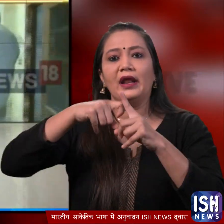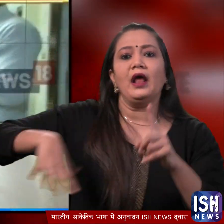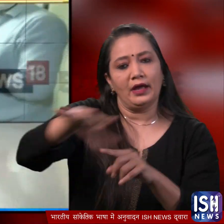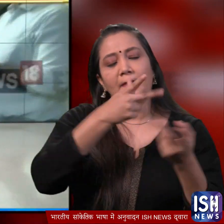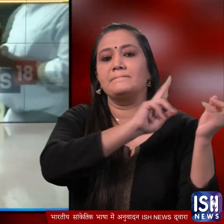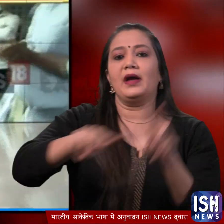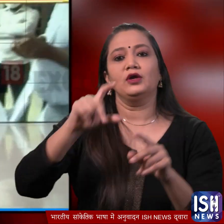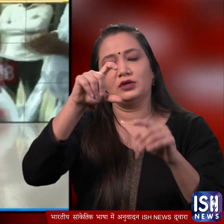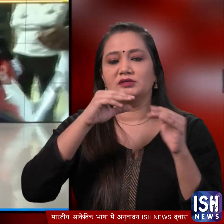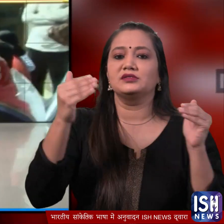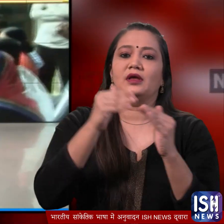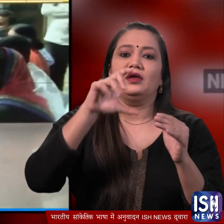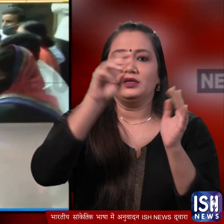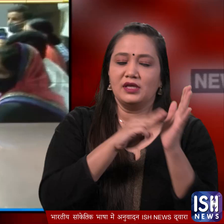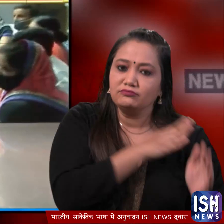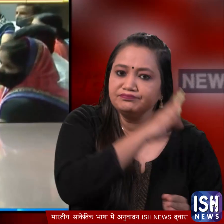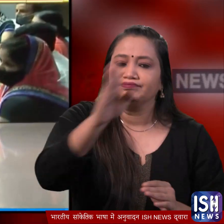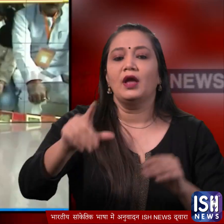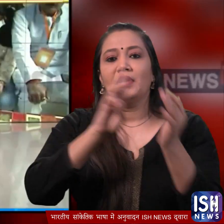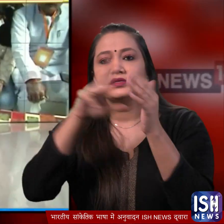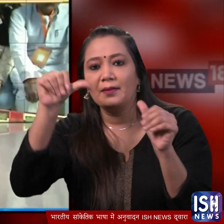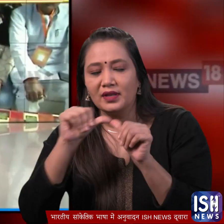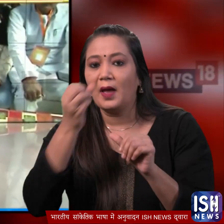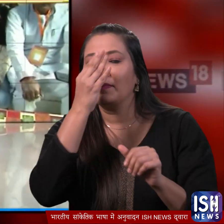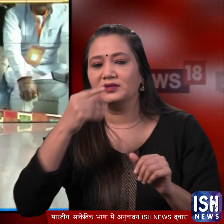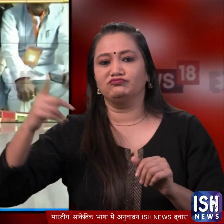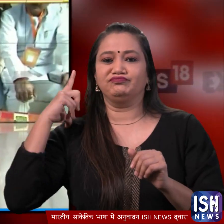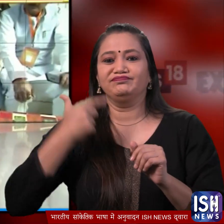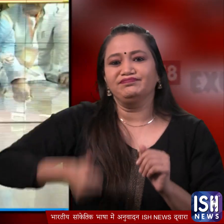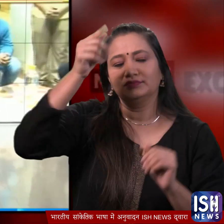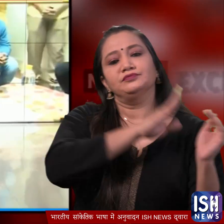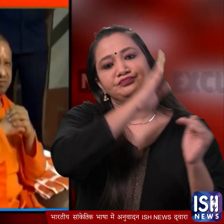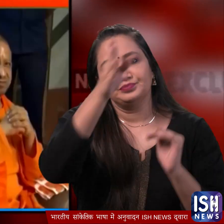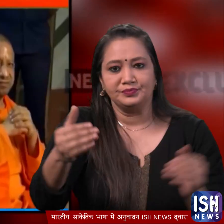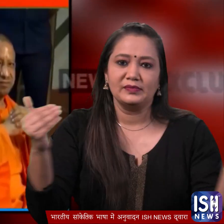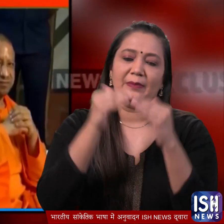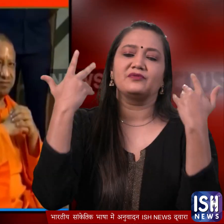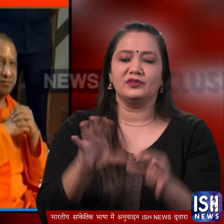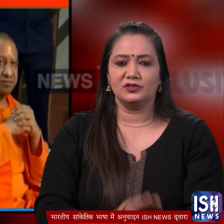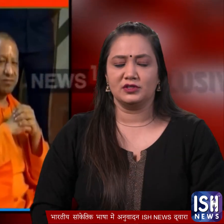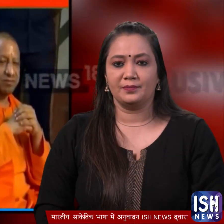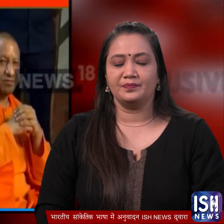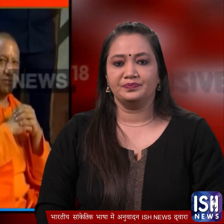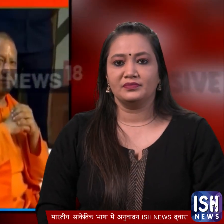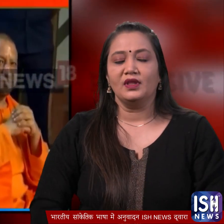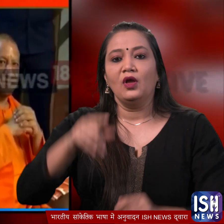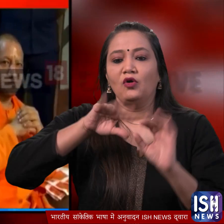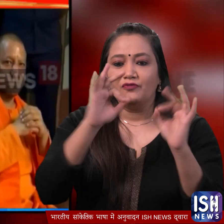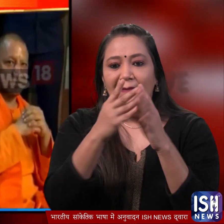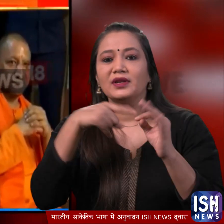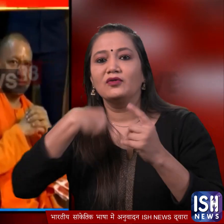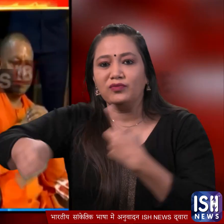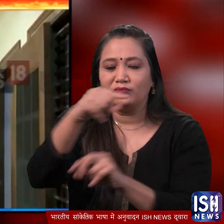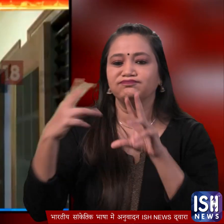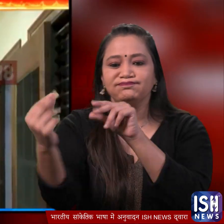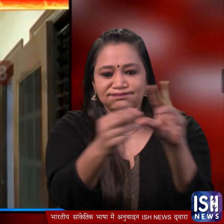इस मौके पर मुख्यमंत्री के साथ इलाके के सांसद और बीजेपी के प्रदेश अध्यक्ष भी नजर आए और सभी नेता उन परिवारों से